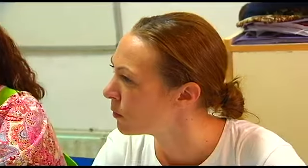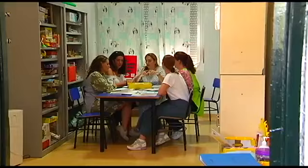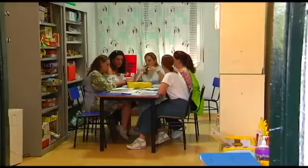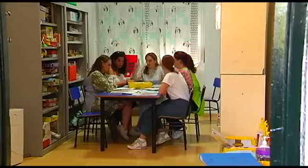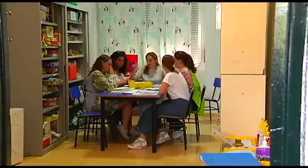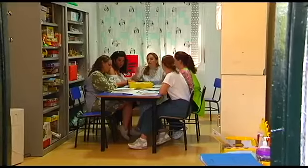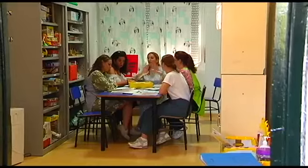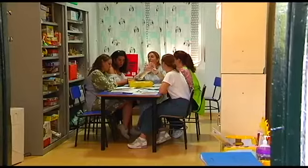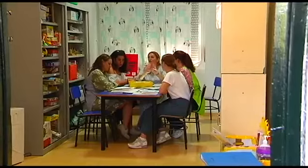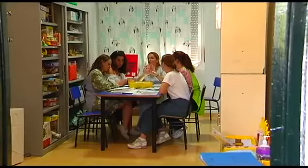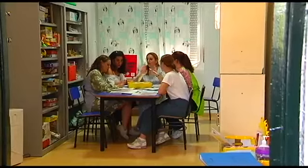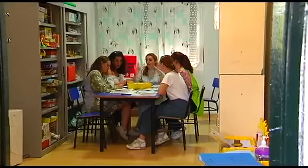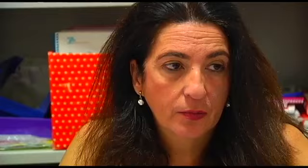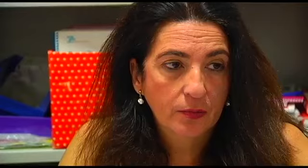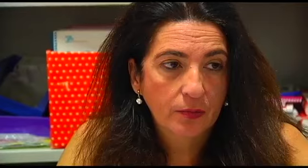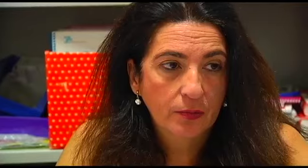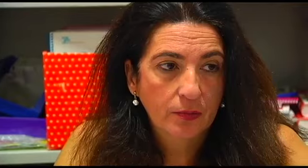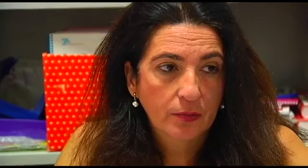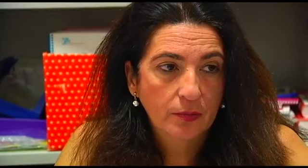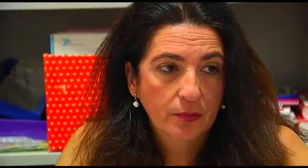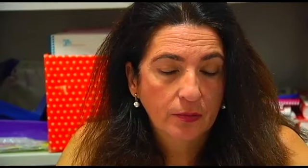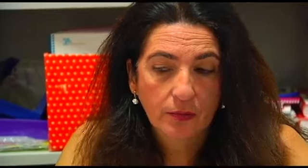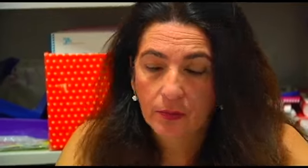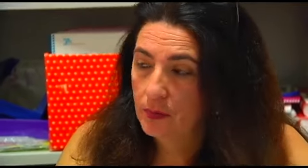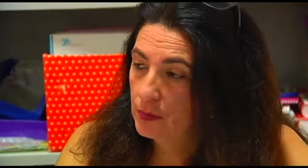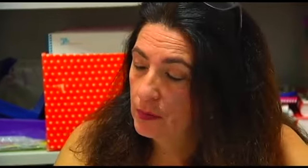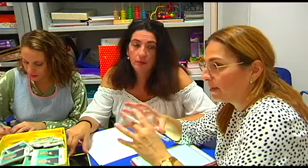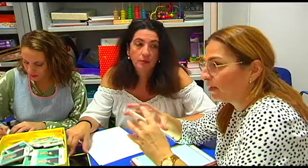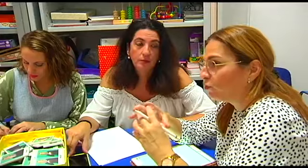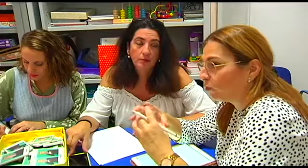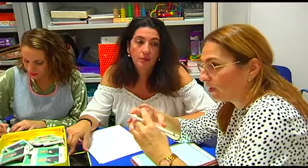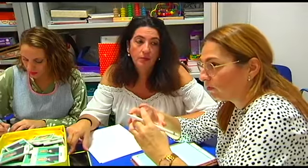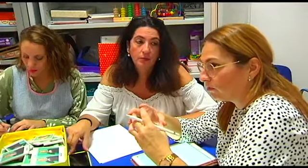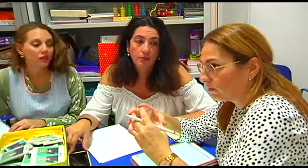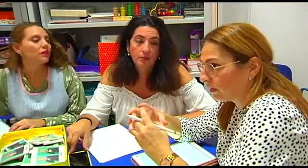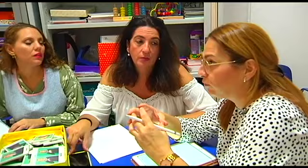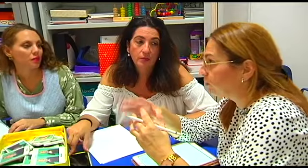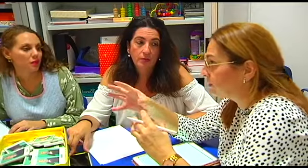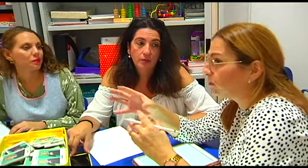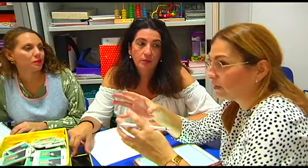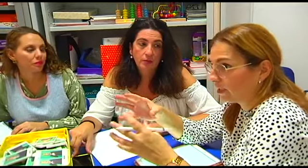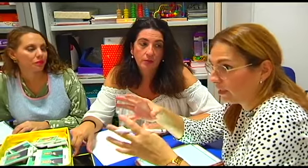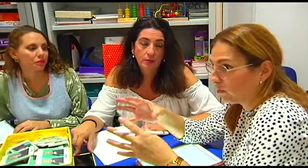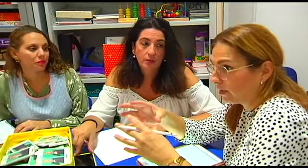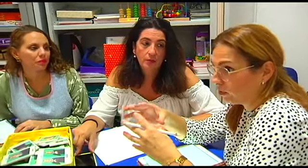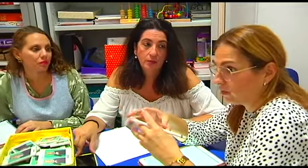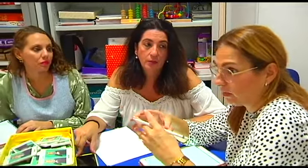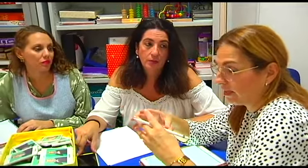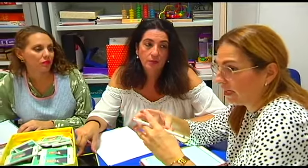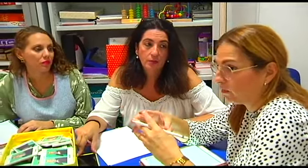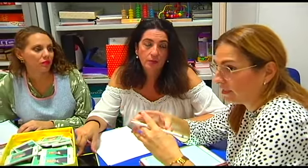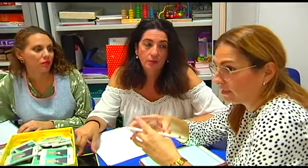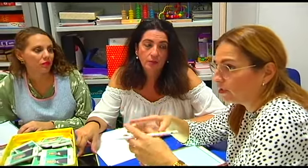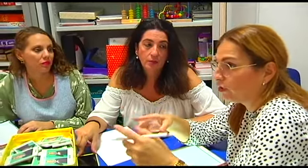Ahora, se preparan algunos niños, como hemos hecho otras veces, se preparan un cuento alusivo, lo hacen en lengua de signos.